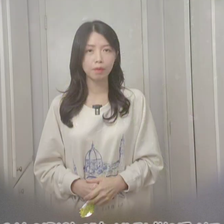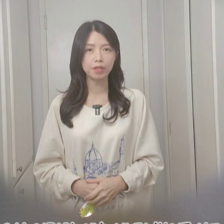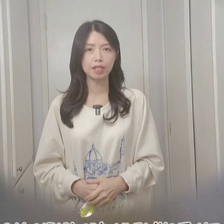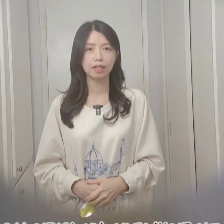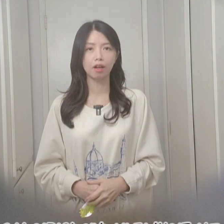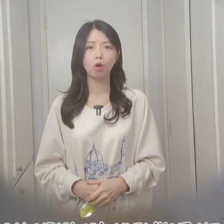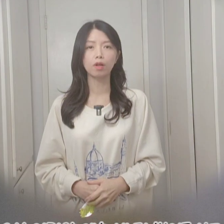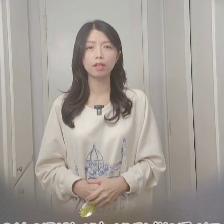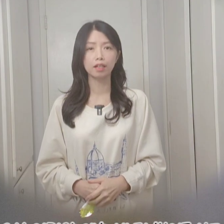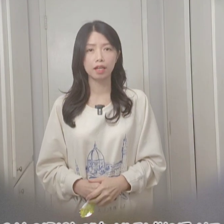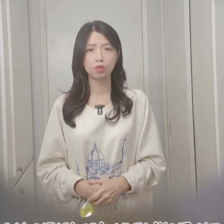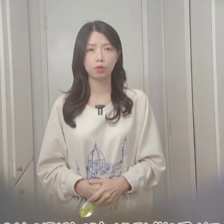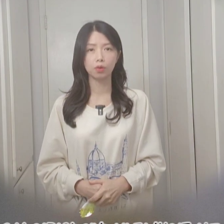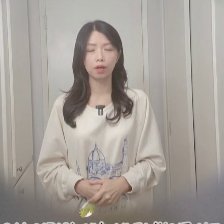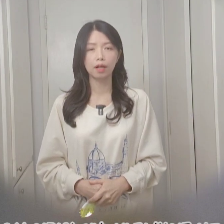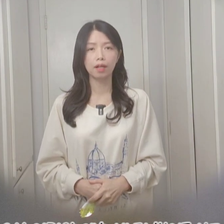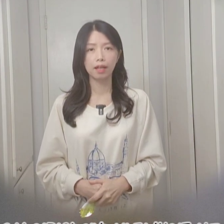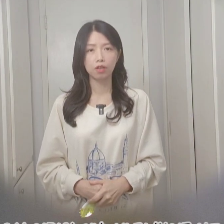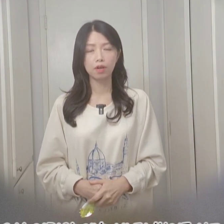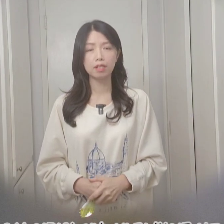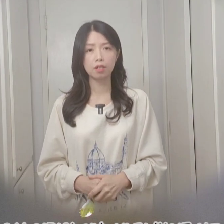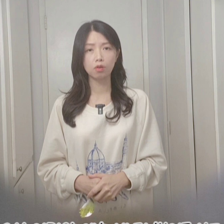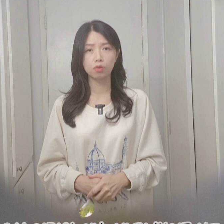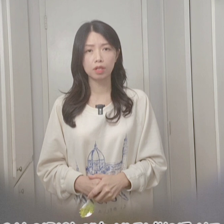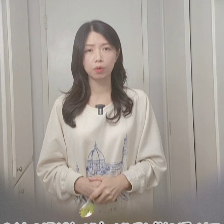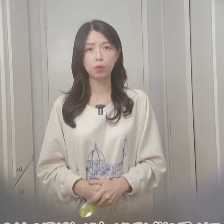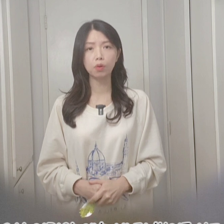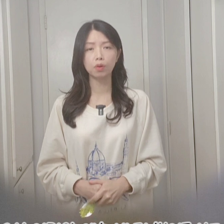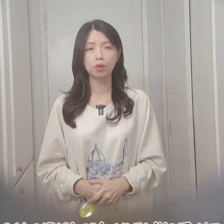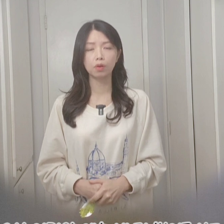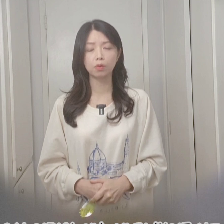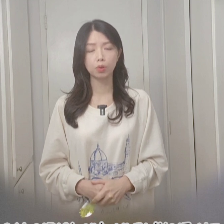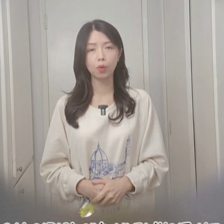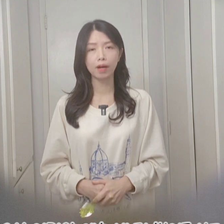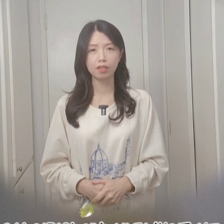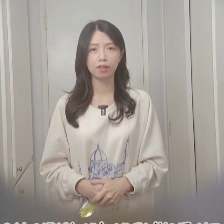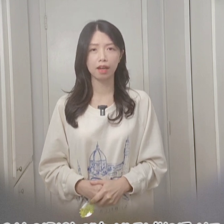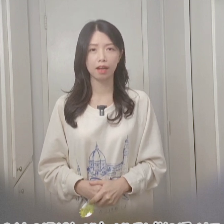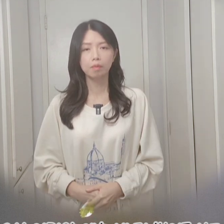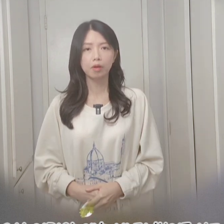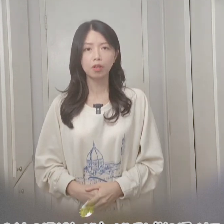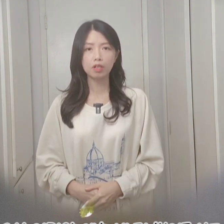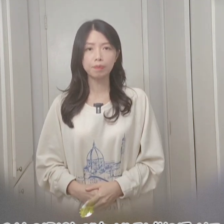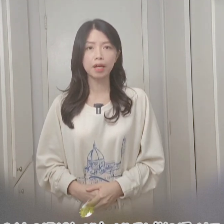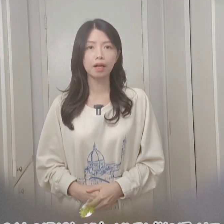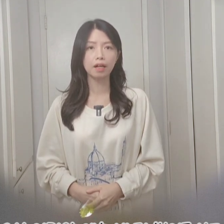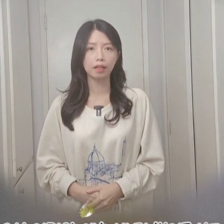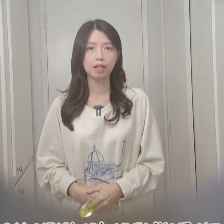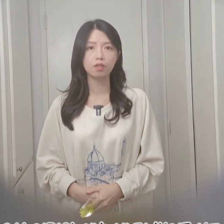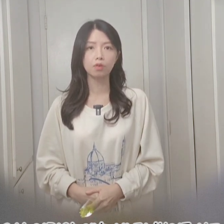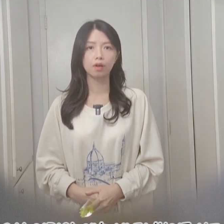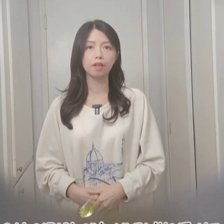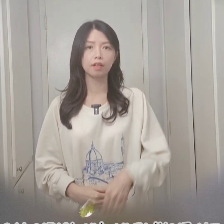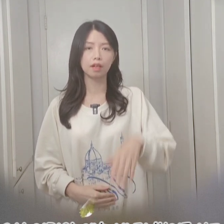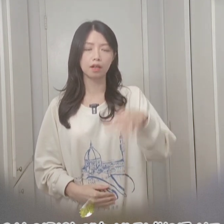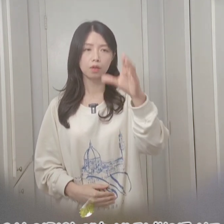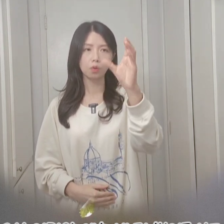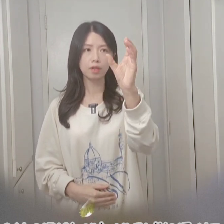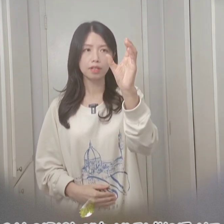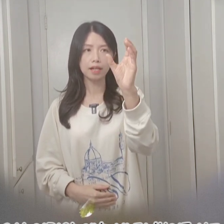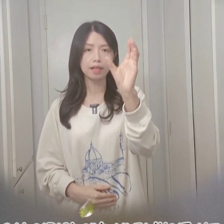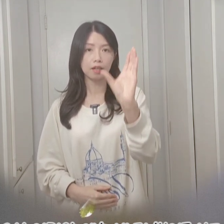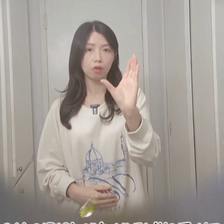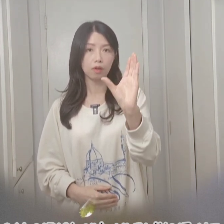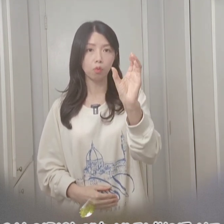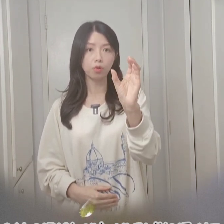십자가를 참으신 어린 양 예수, 내 죄 씻어주시고 구속하셨네. 먼저 십자가를 나타낸 수어는